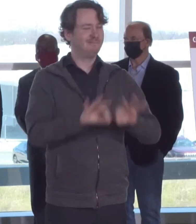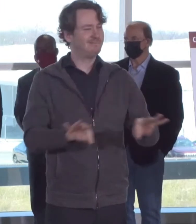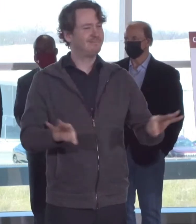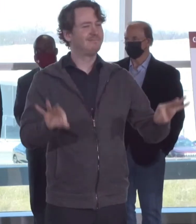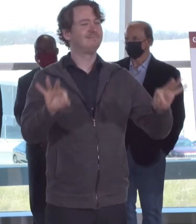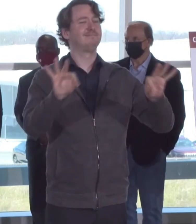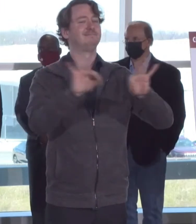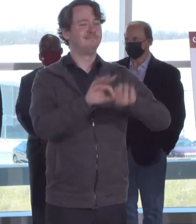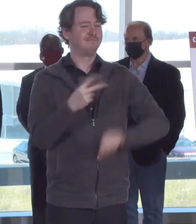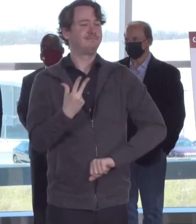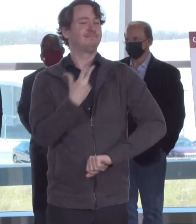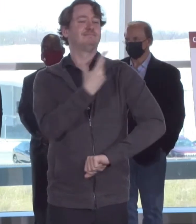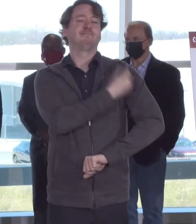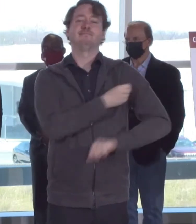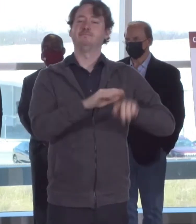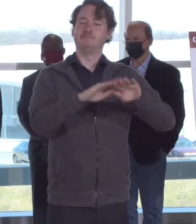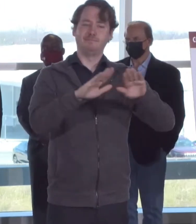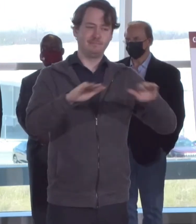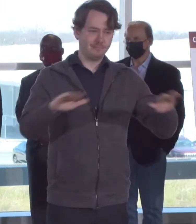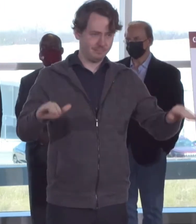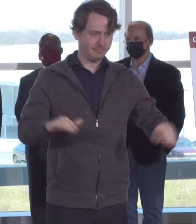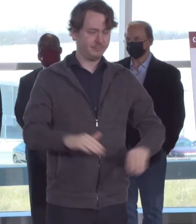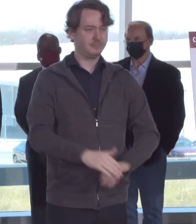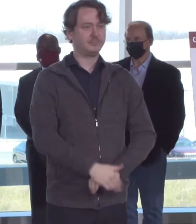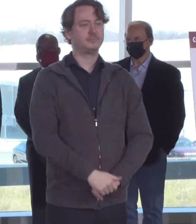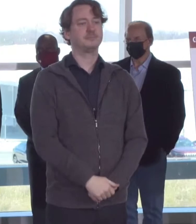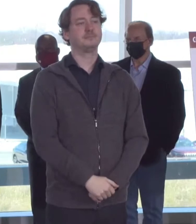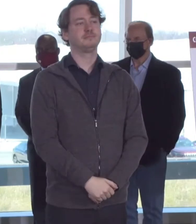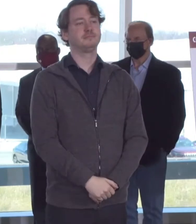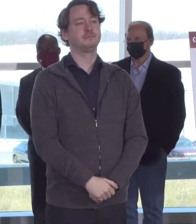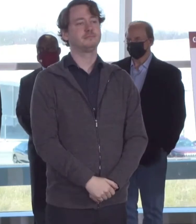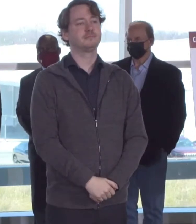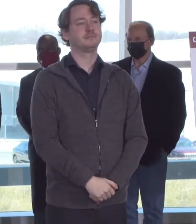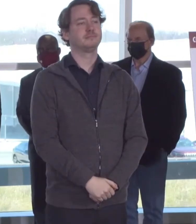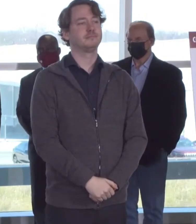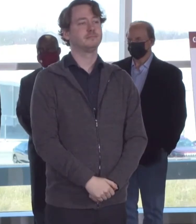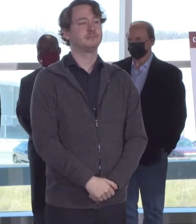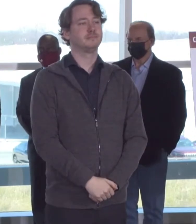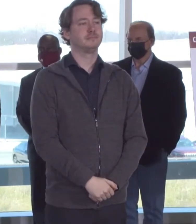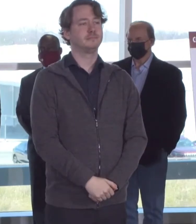clínicas temporales para los adolescentes de